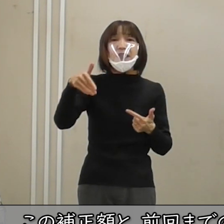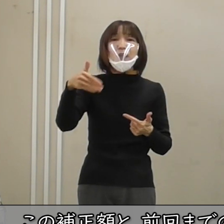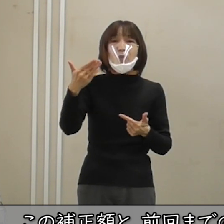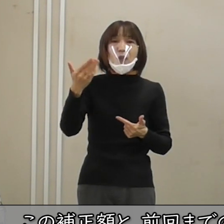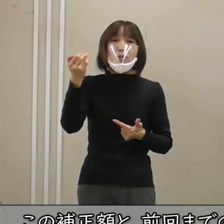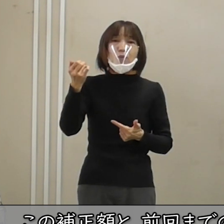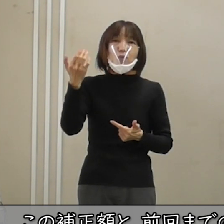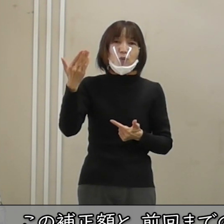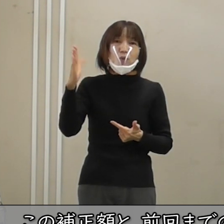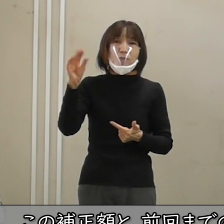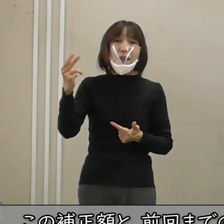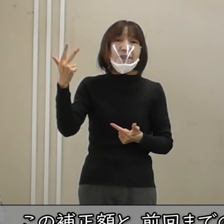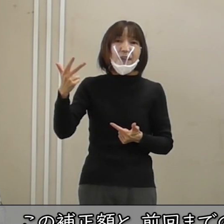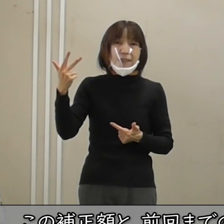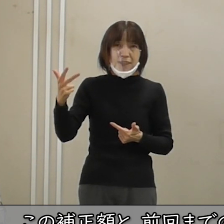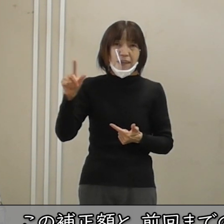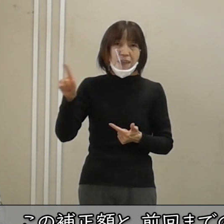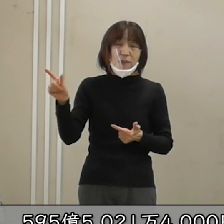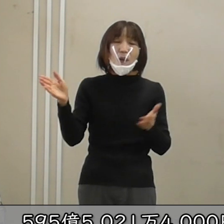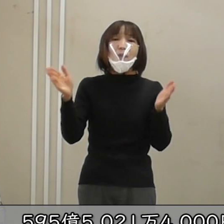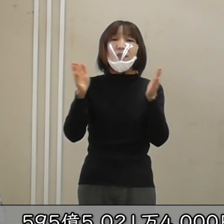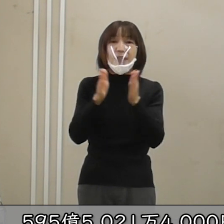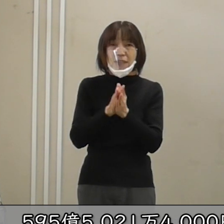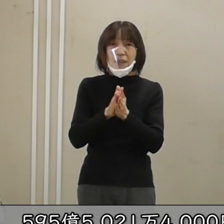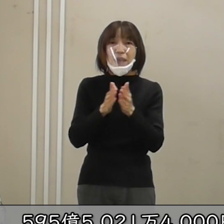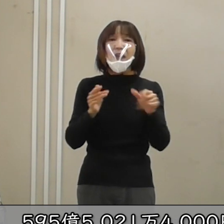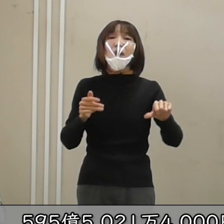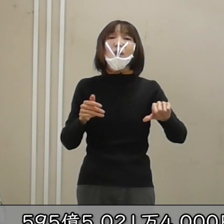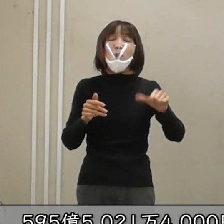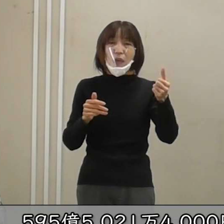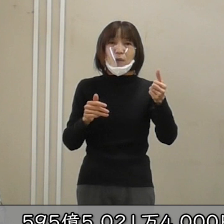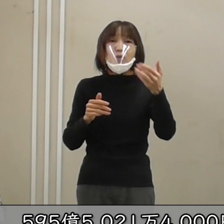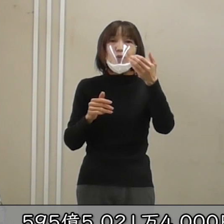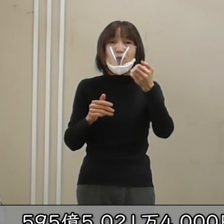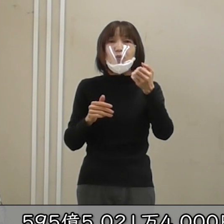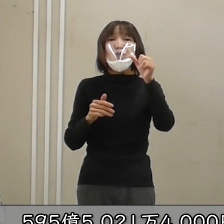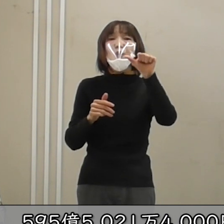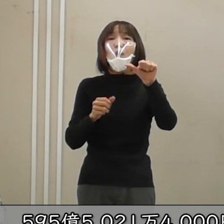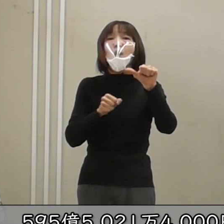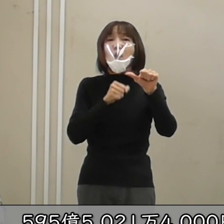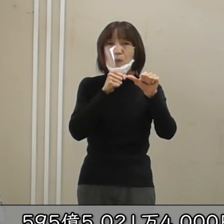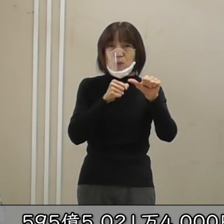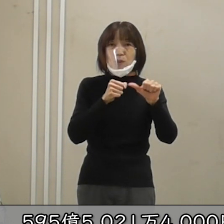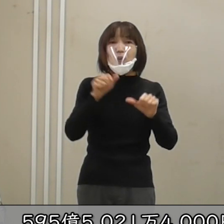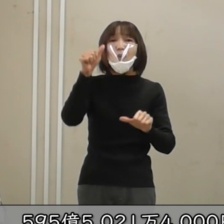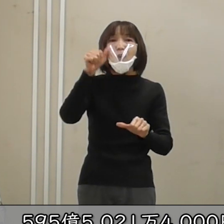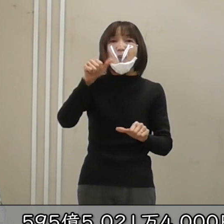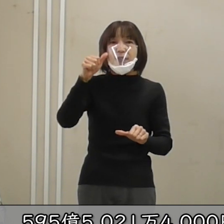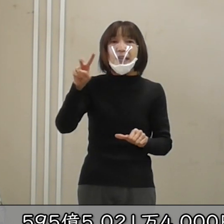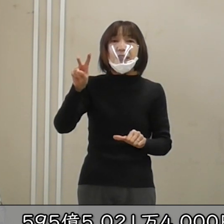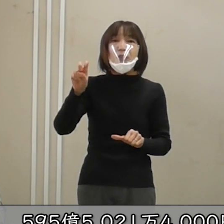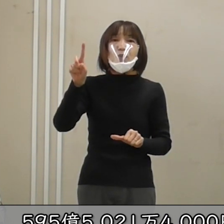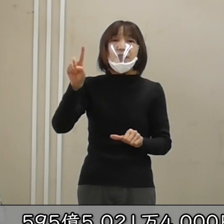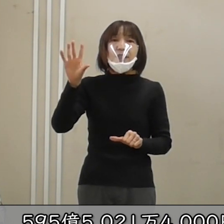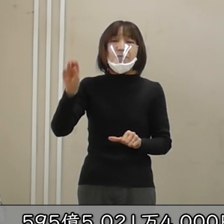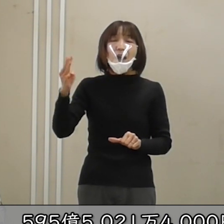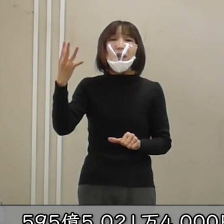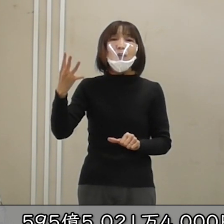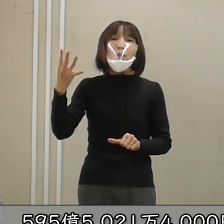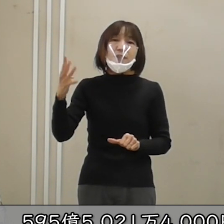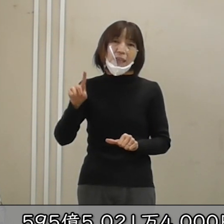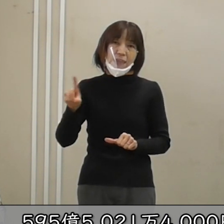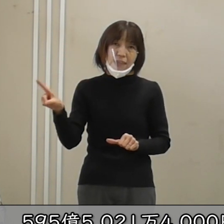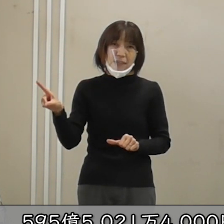7千円との累計で595億5021万4千円とな